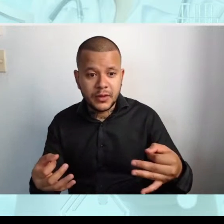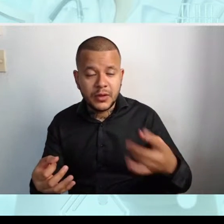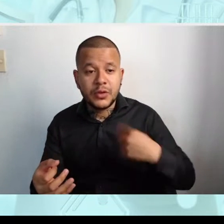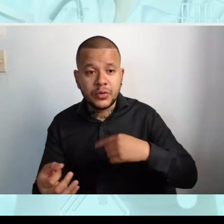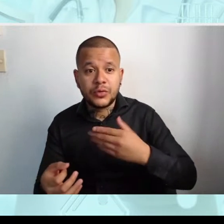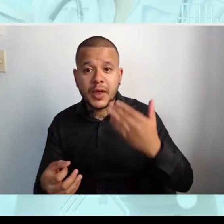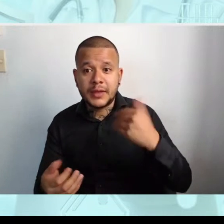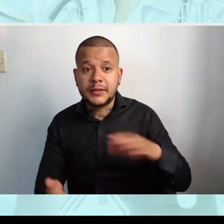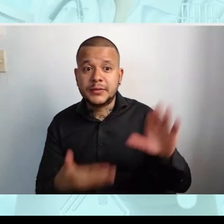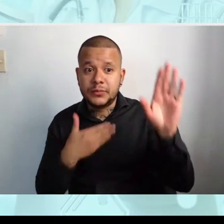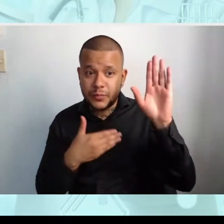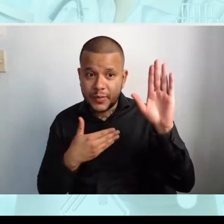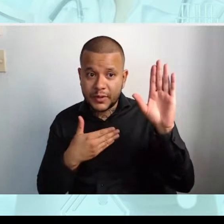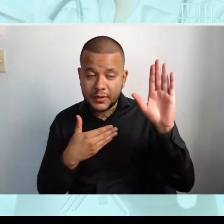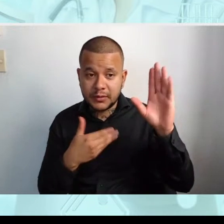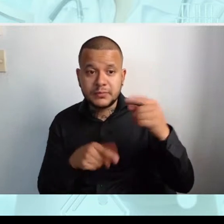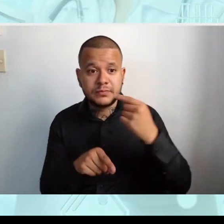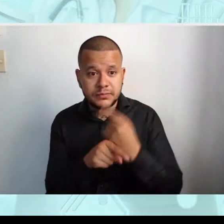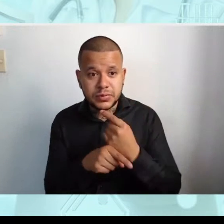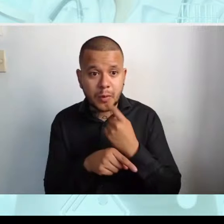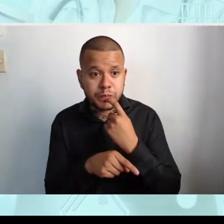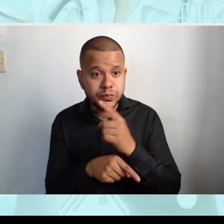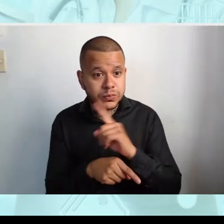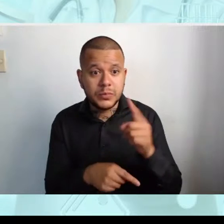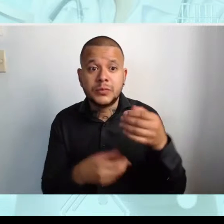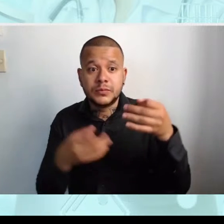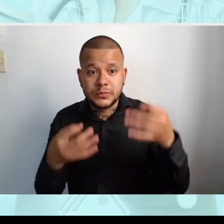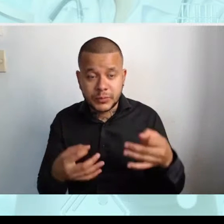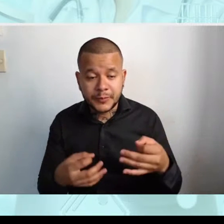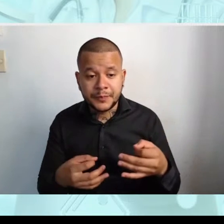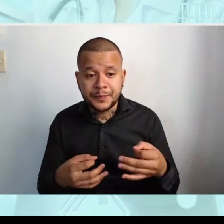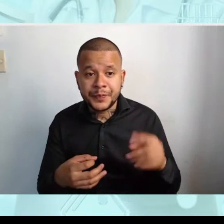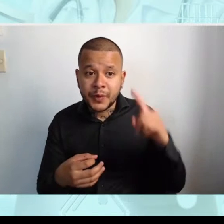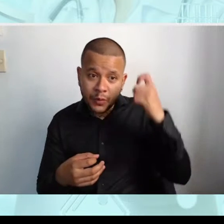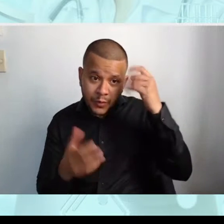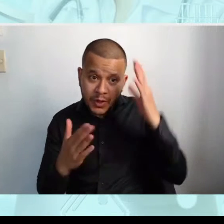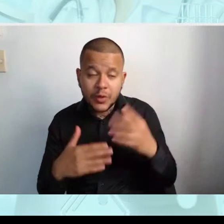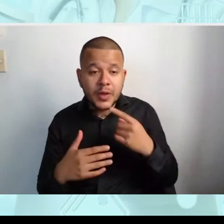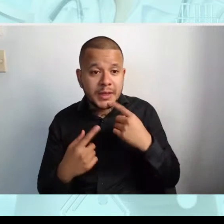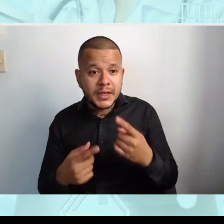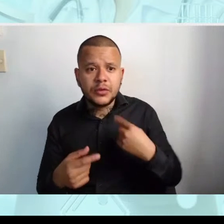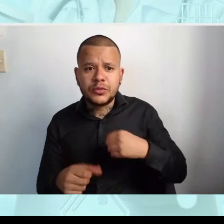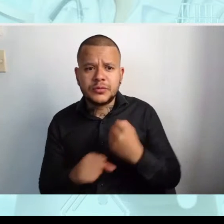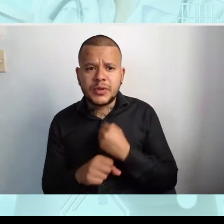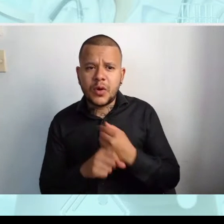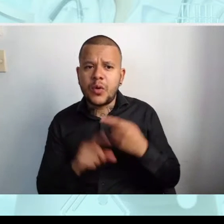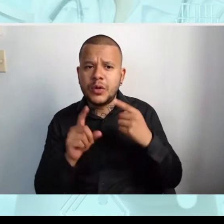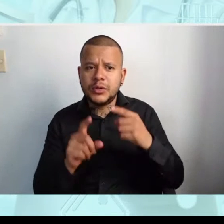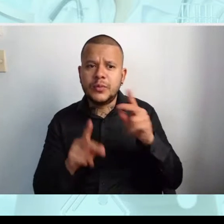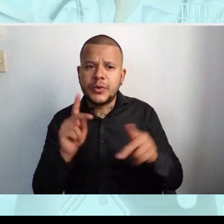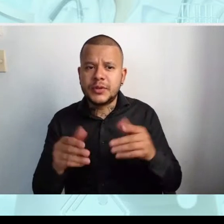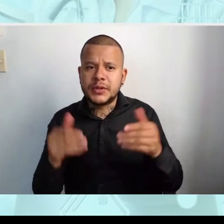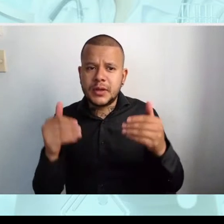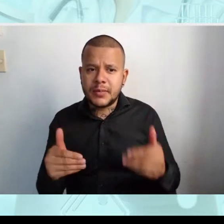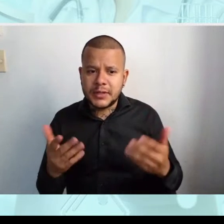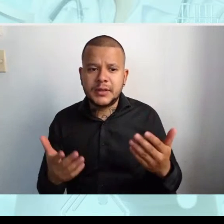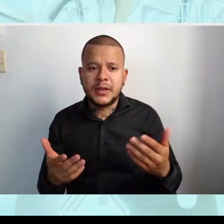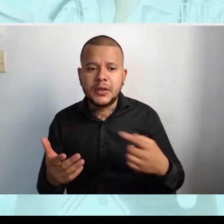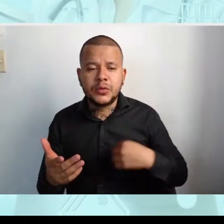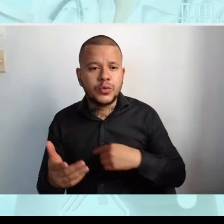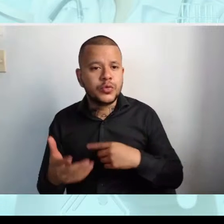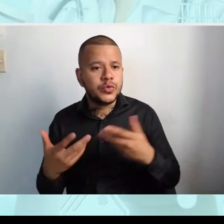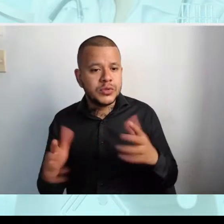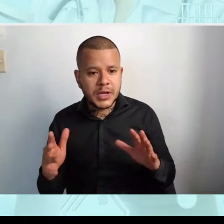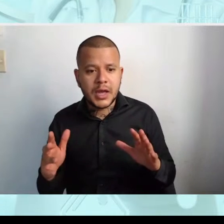que ese día hicimos aquí, donde el gobernador dijo, vamos a trabajar con las personas con discapacidad, vamos a hacer, nosotros hemos entregado